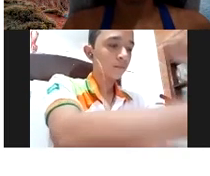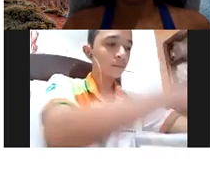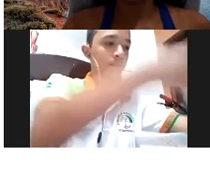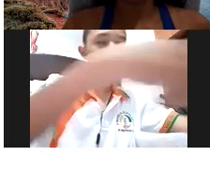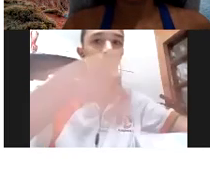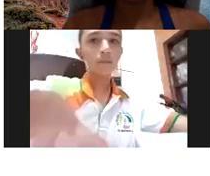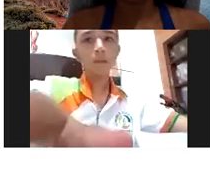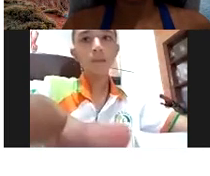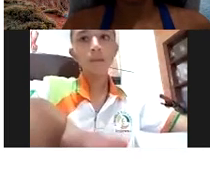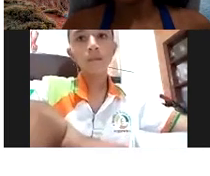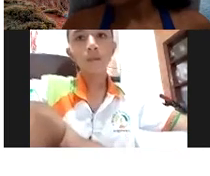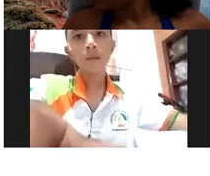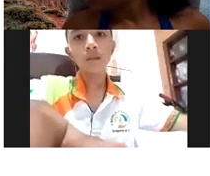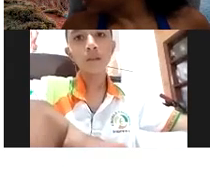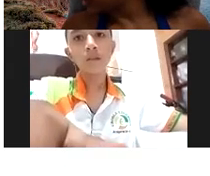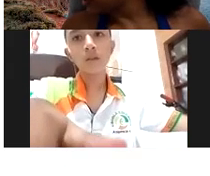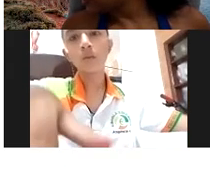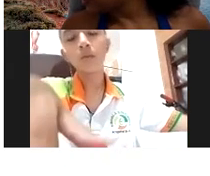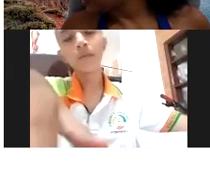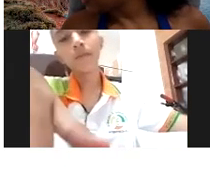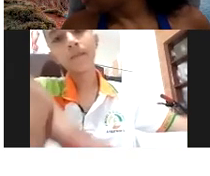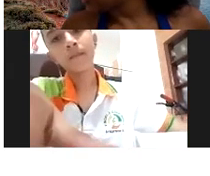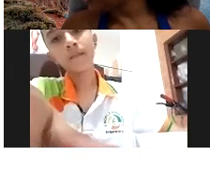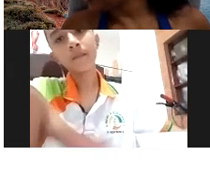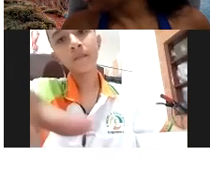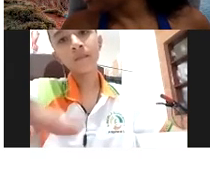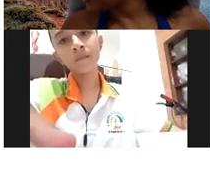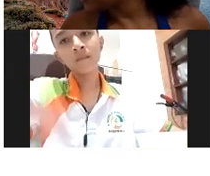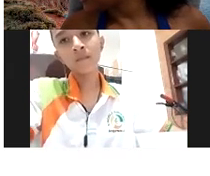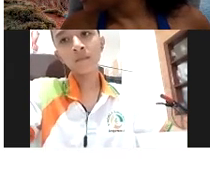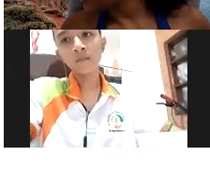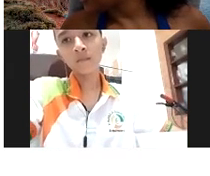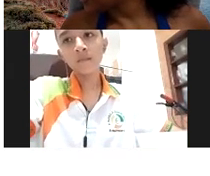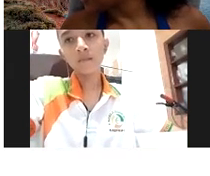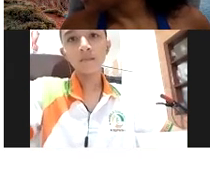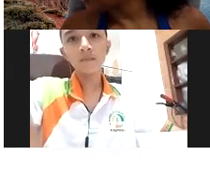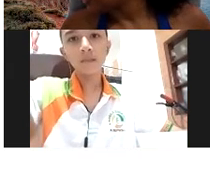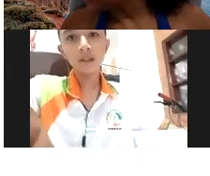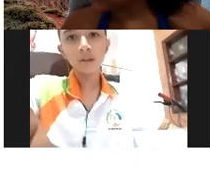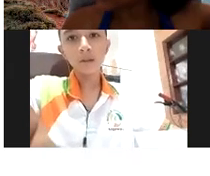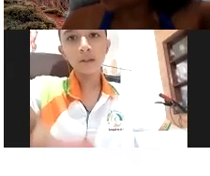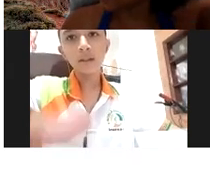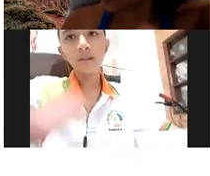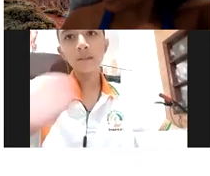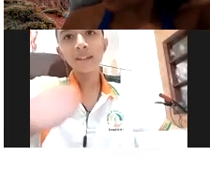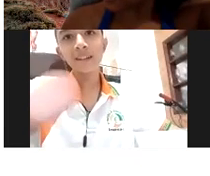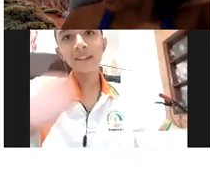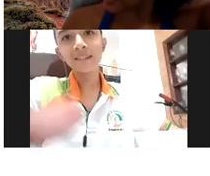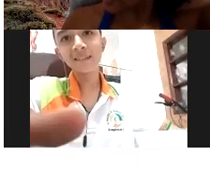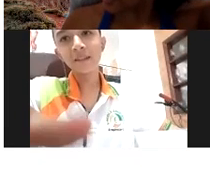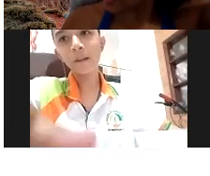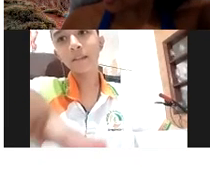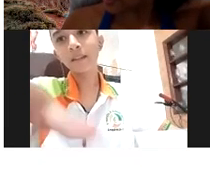eu vou pagar aqui já fez tudo já fez todas ótimo vocês vão